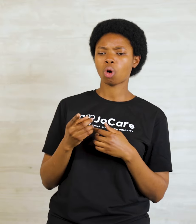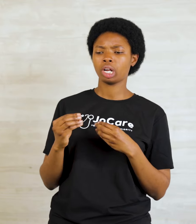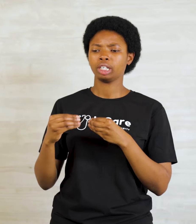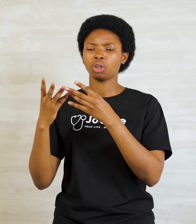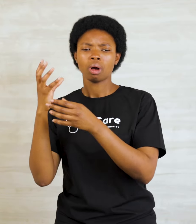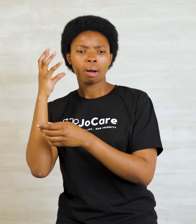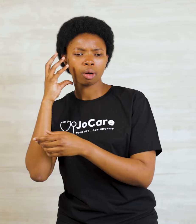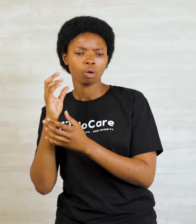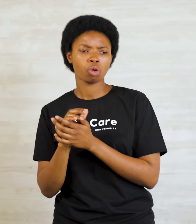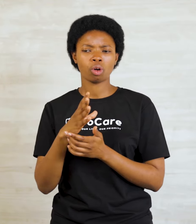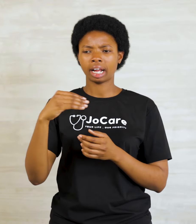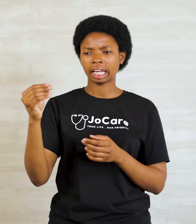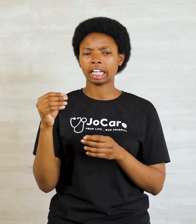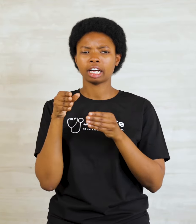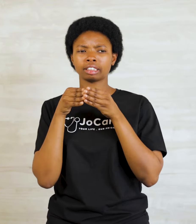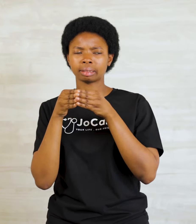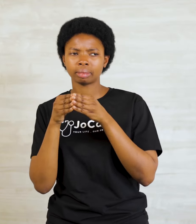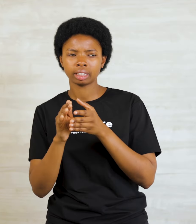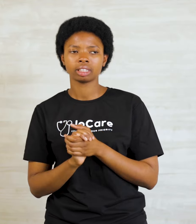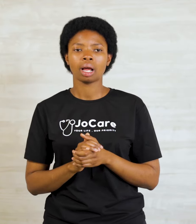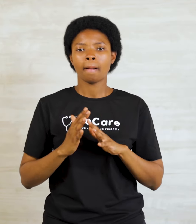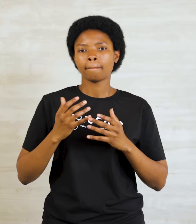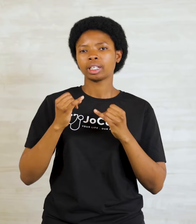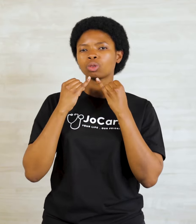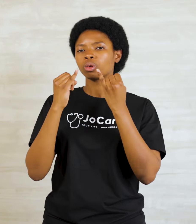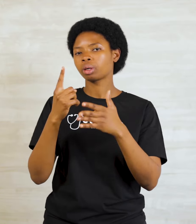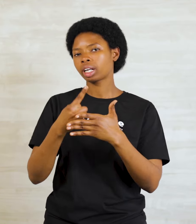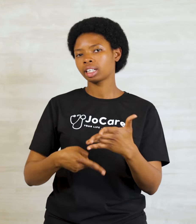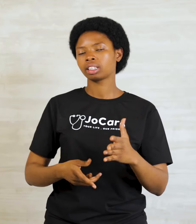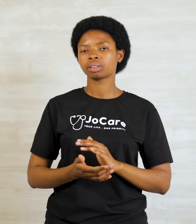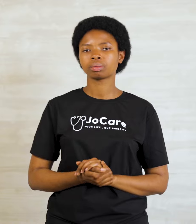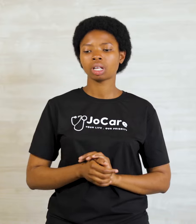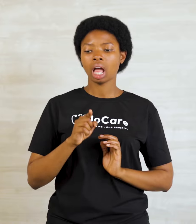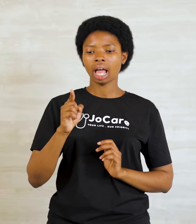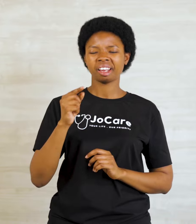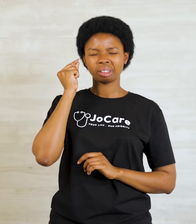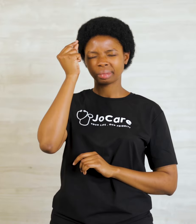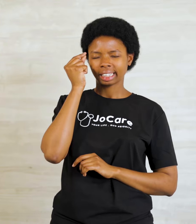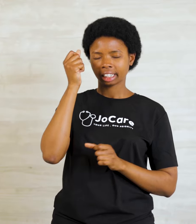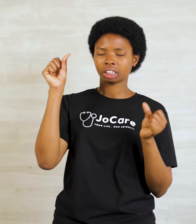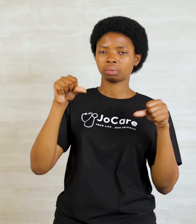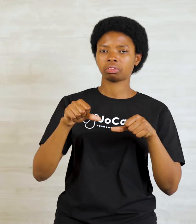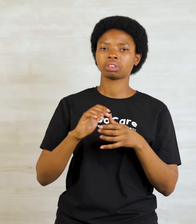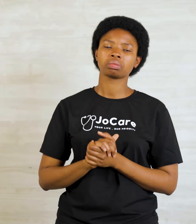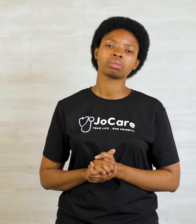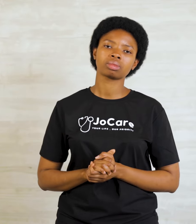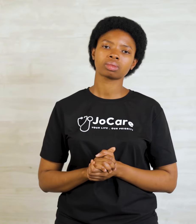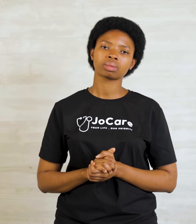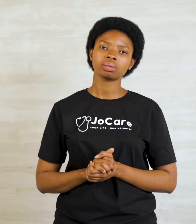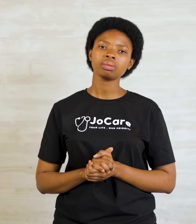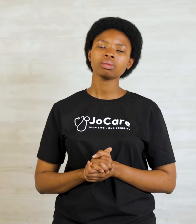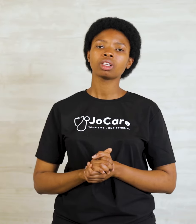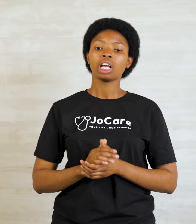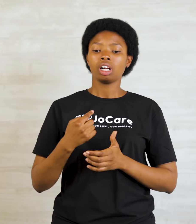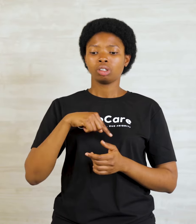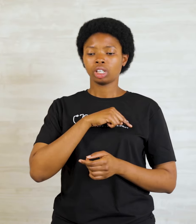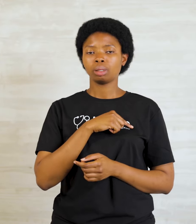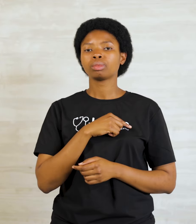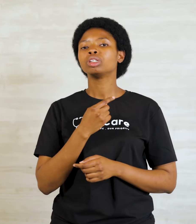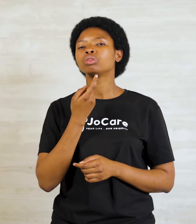amakuru arishora mu ngeso mbi wababwira iki oya iyo ni imyumvire imyumvire kandi tugomba kureka imyumvire ipfuye